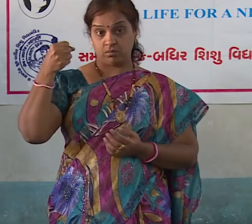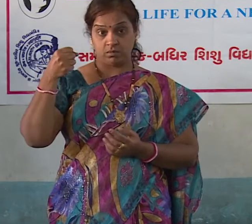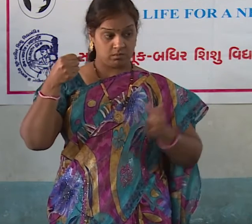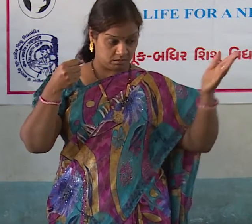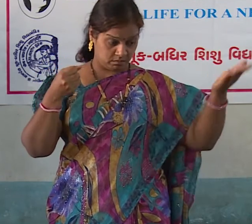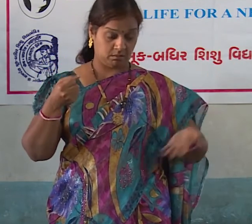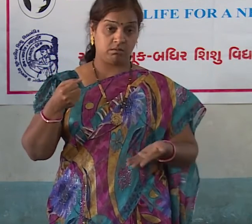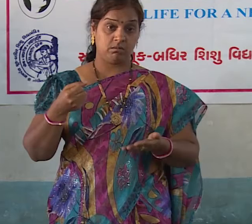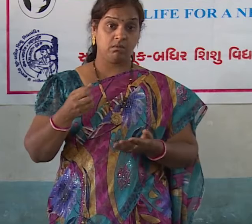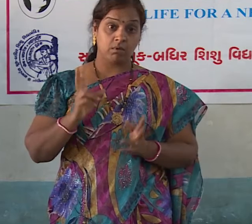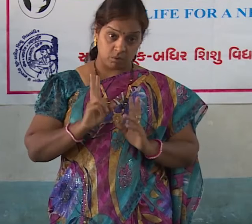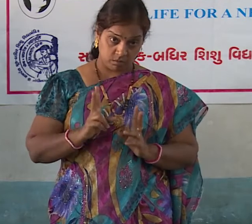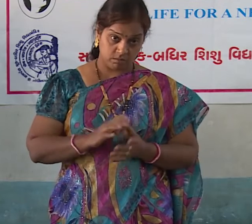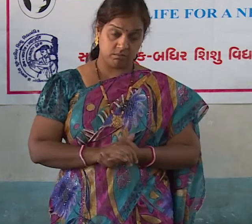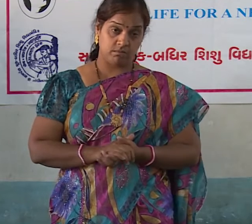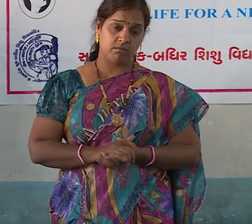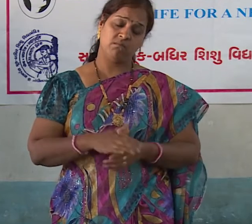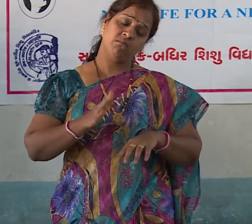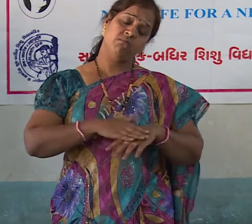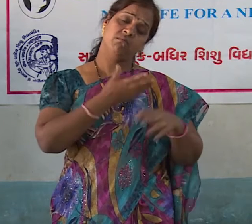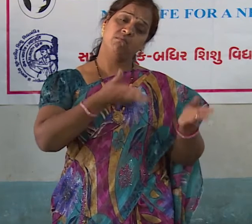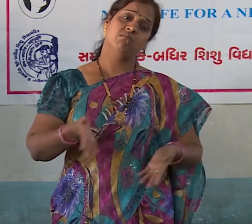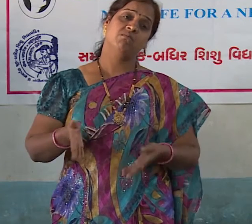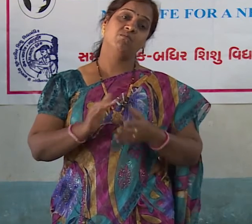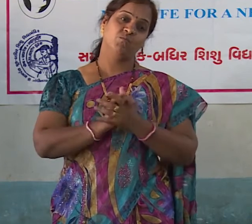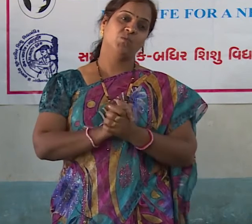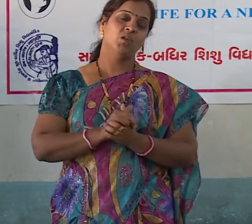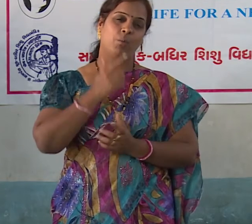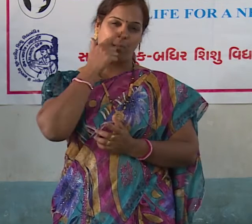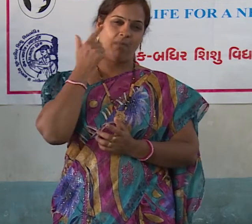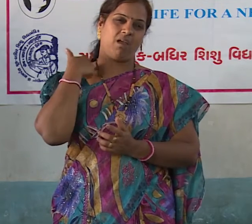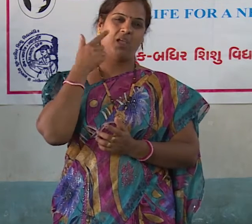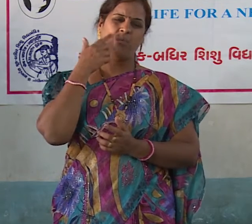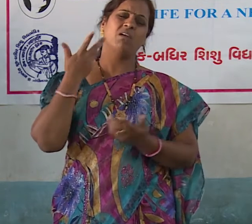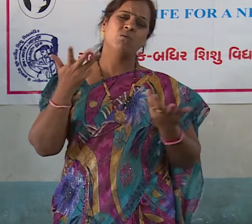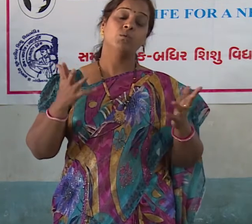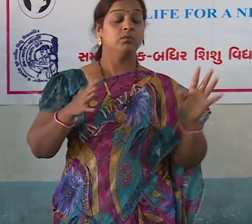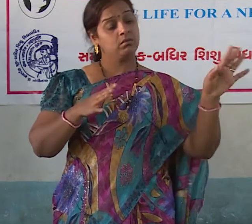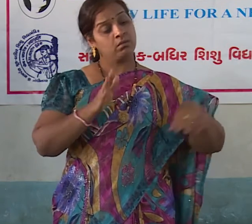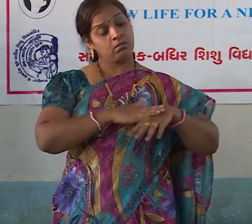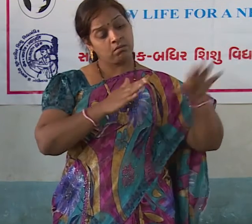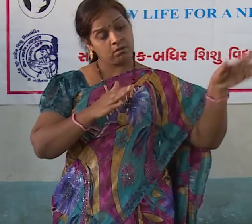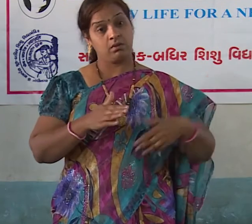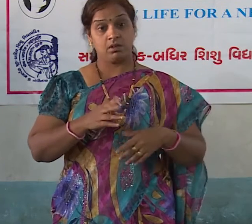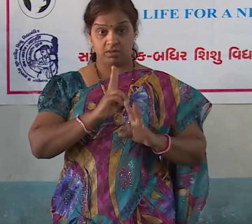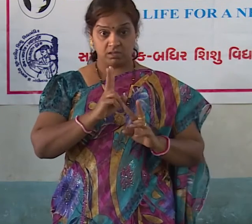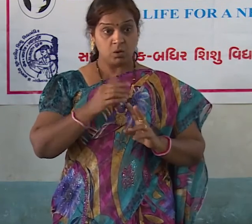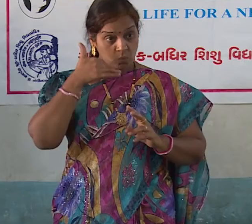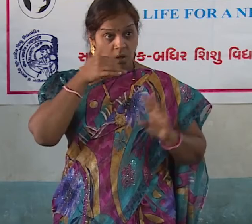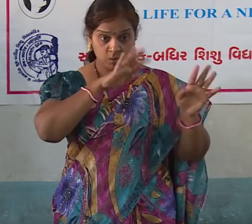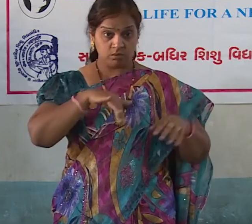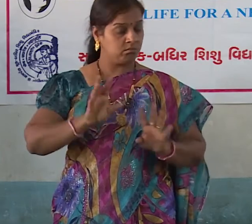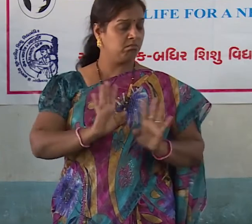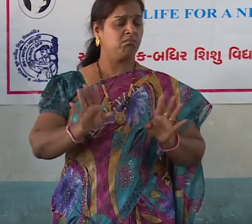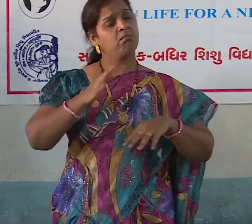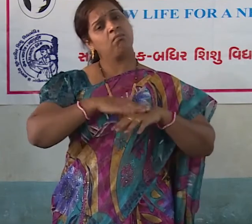जब अपना आएगा वो तो सीधा ही चला आएगा, वो थोड़े परमिशन मांगेगा। दूसरा व्यक्ति अपना था, उसको किसी ने